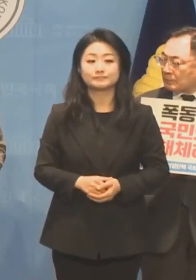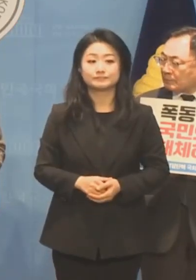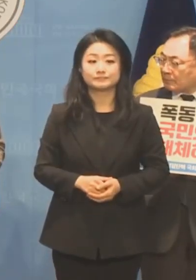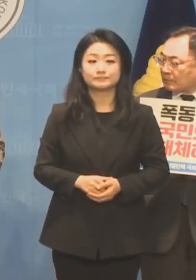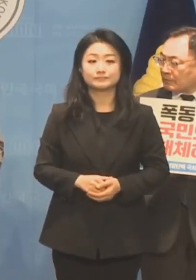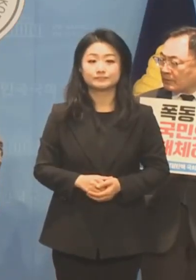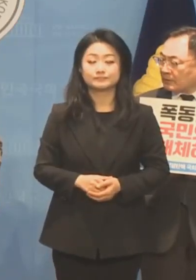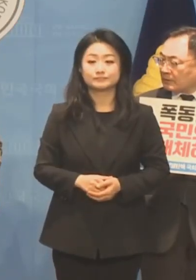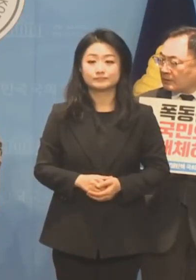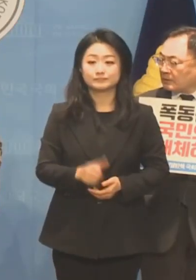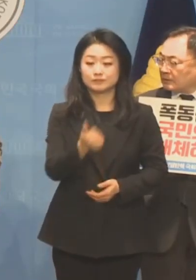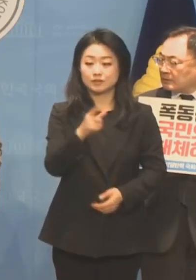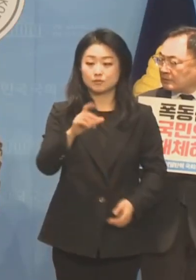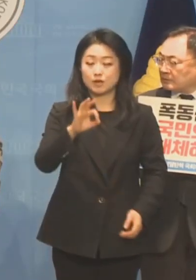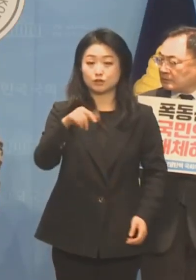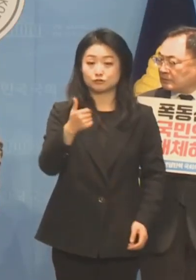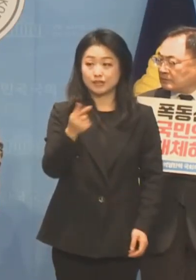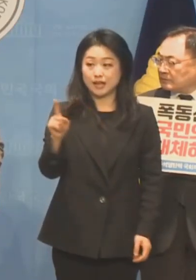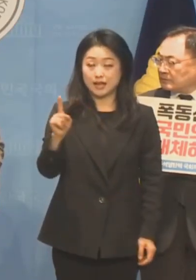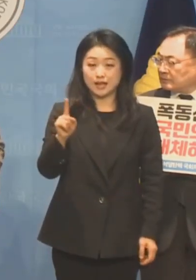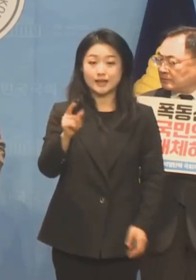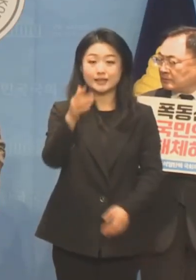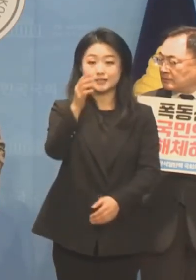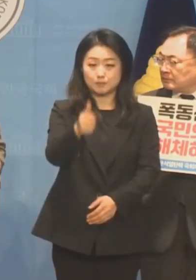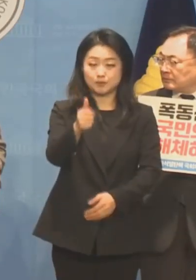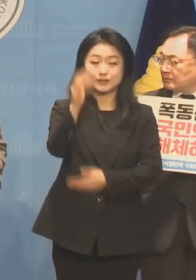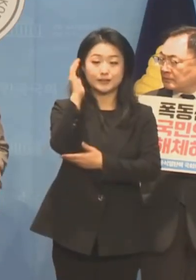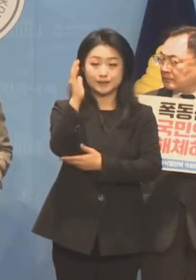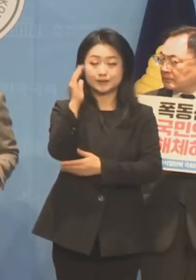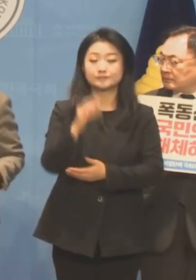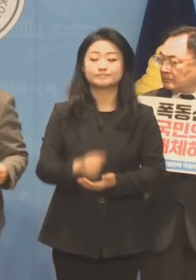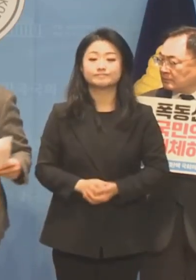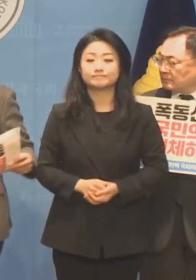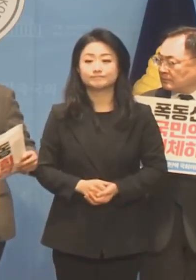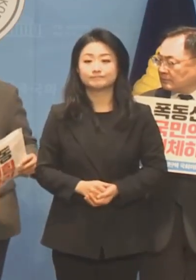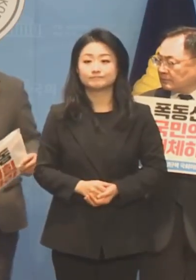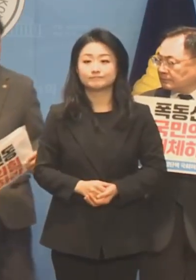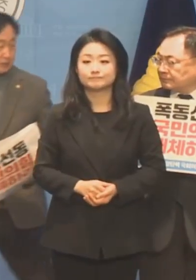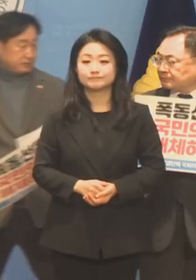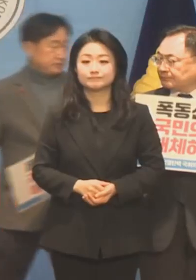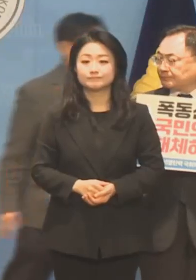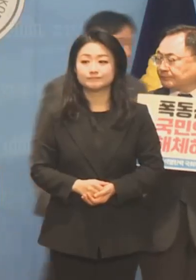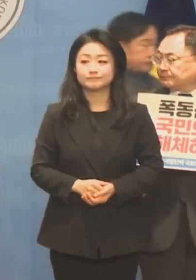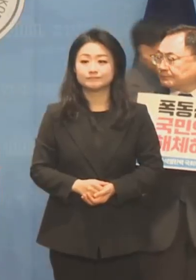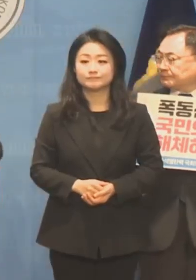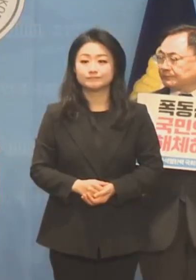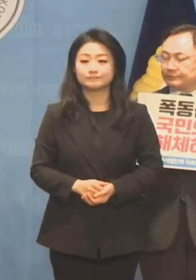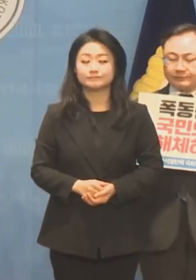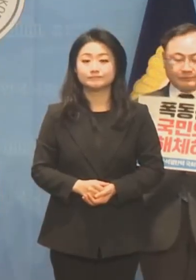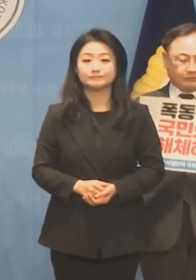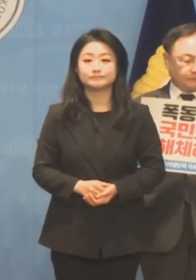그럼 황운하 대표님께서 기자회견문을 낭독하시도록 하겠습니다. 대표님.